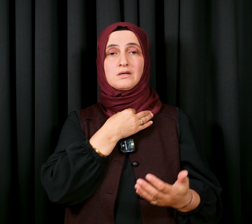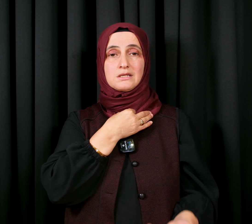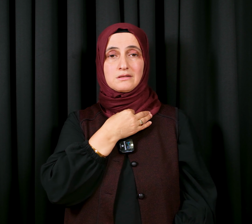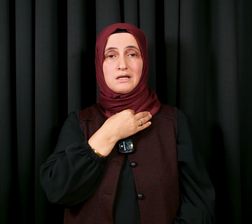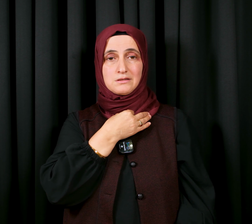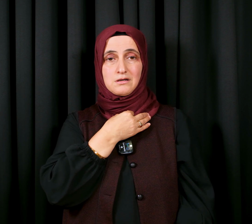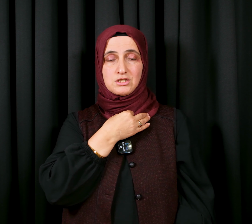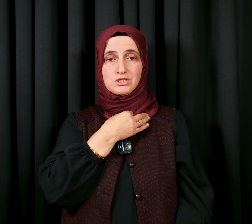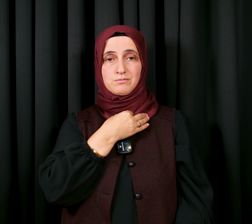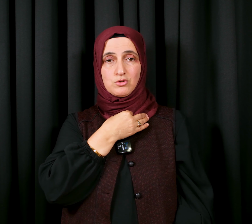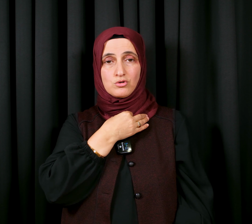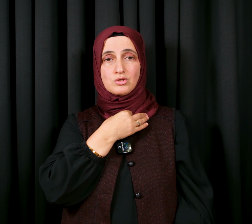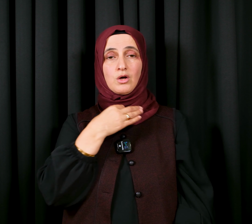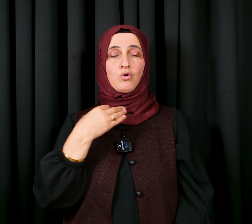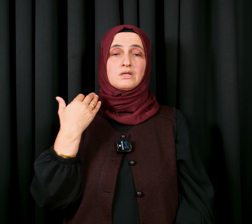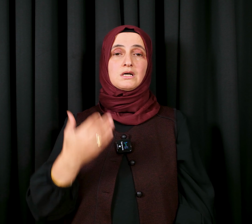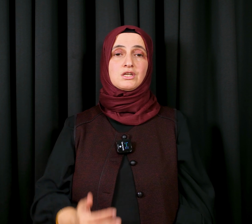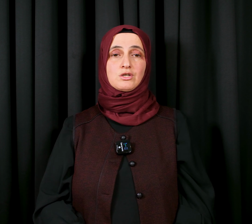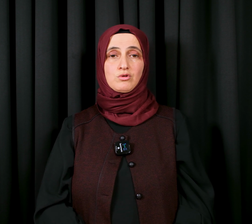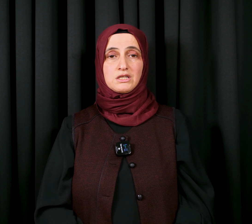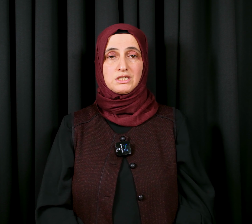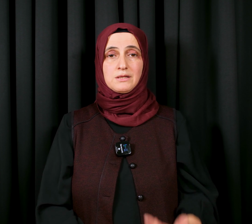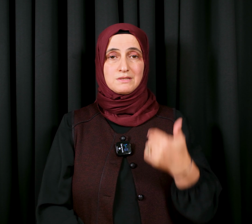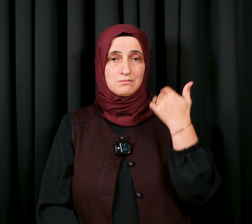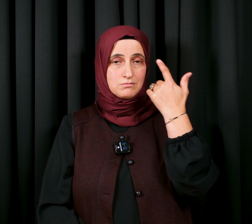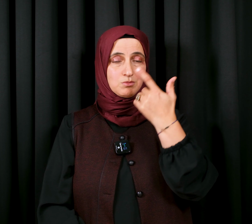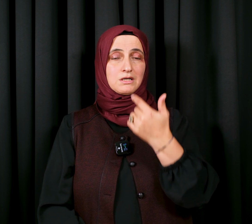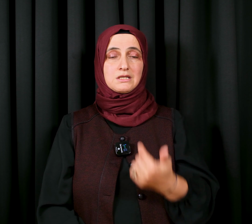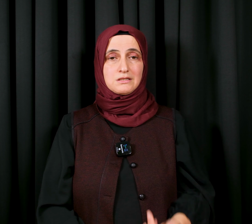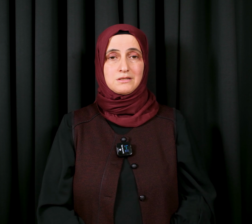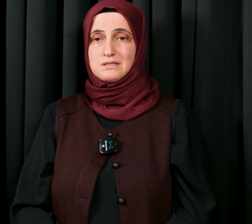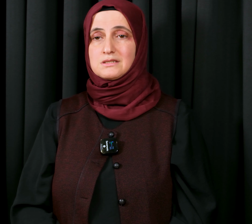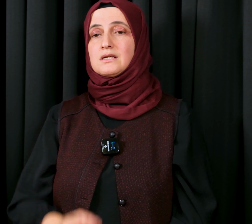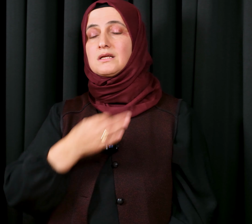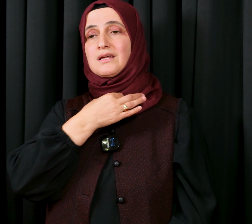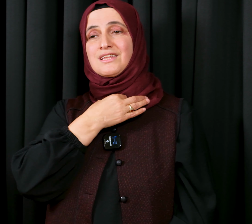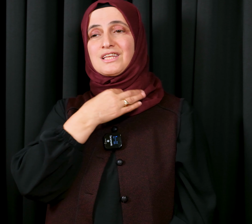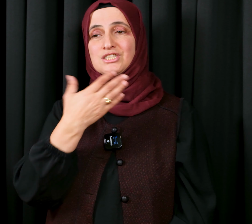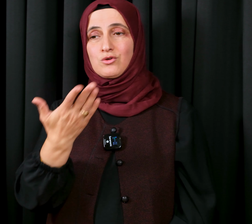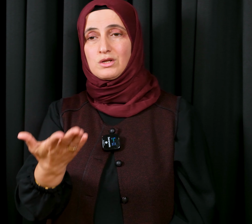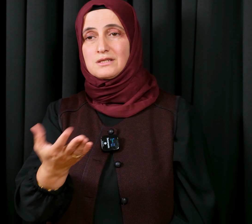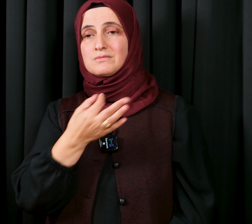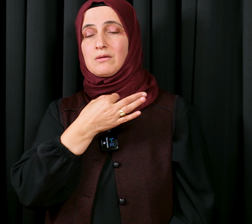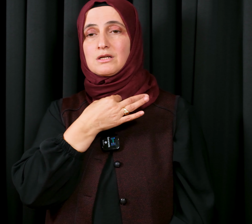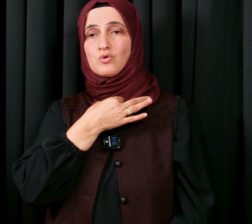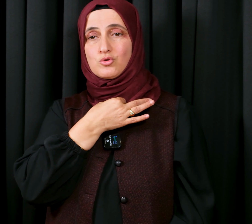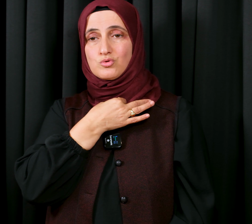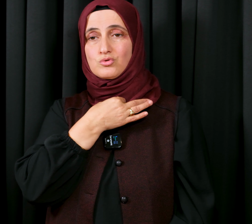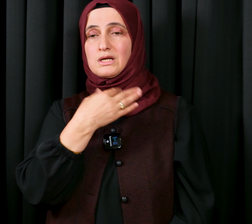hareketlerle de karşılaşabiliyoruz. Onları ayıracak olan şey de bizim mimik hareketlerimizdir. Teşekkür ederim, damlayı dokundurduk,